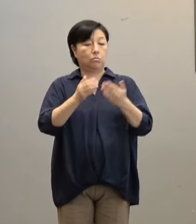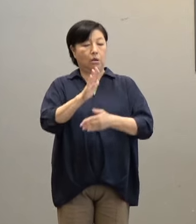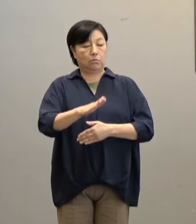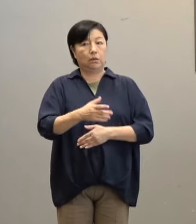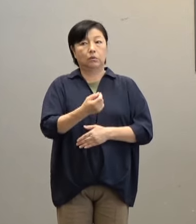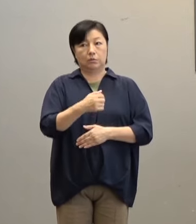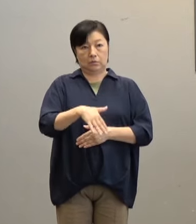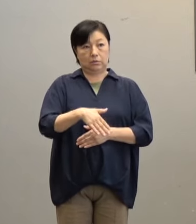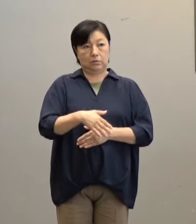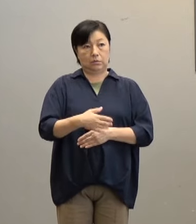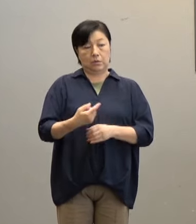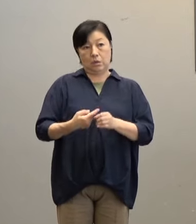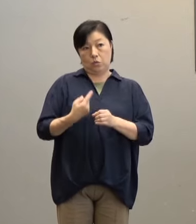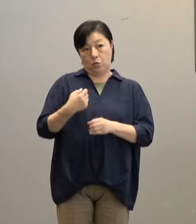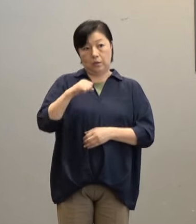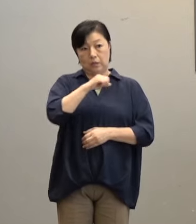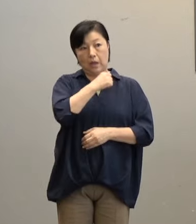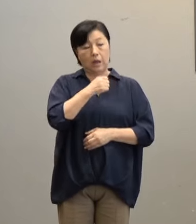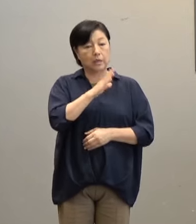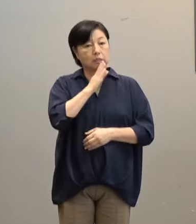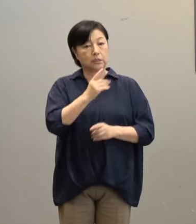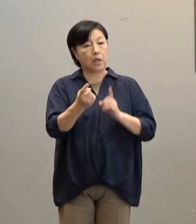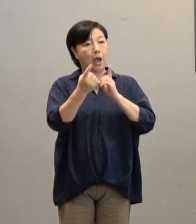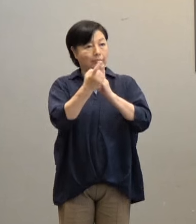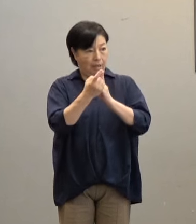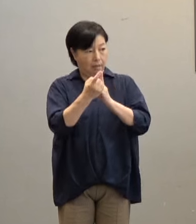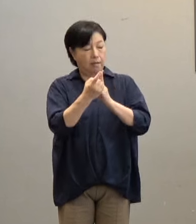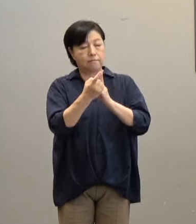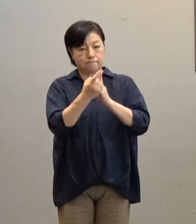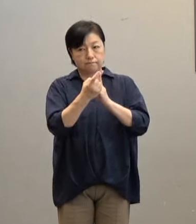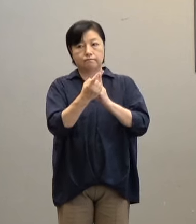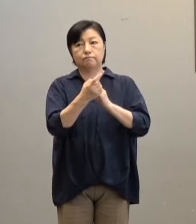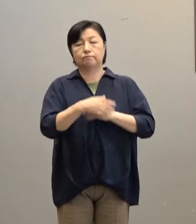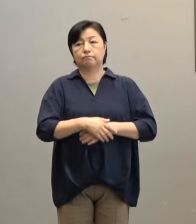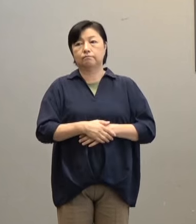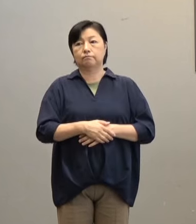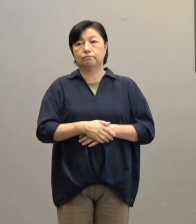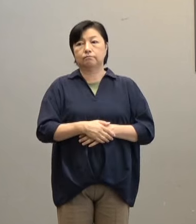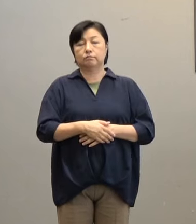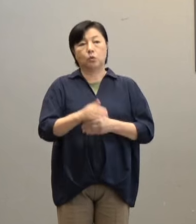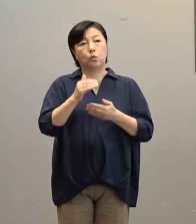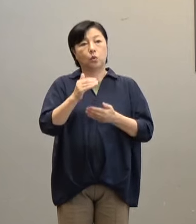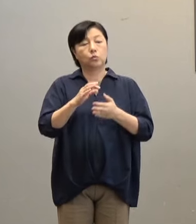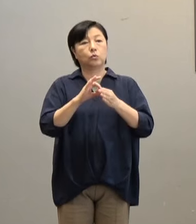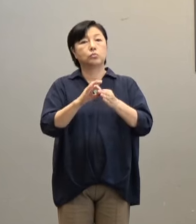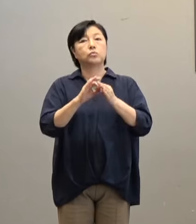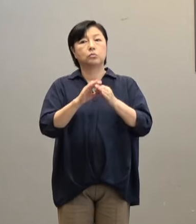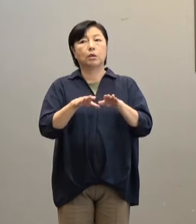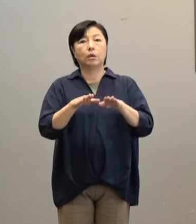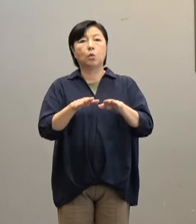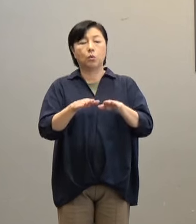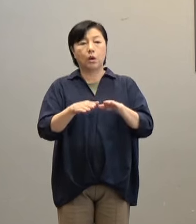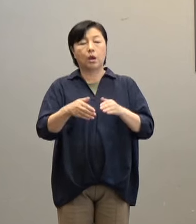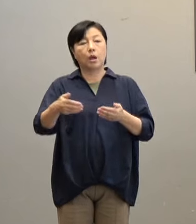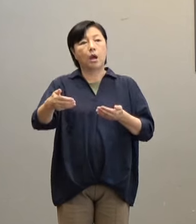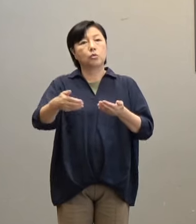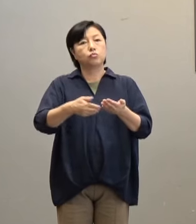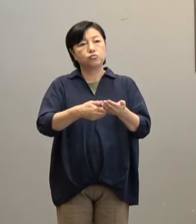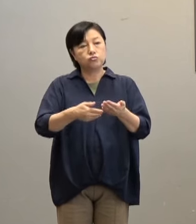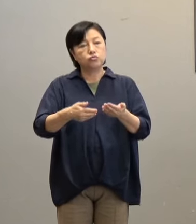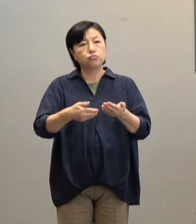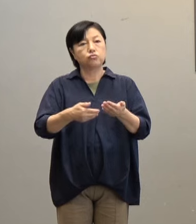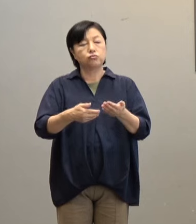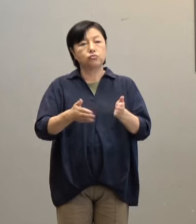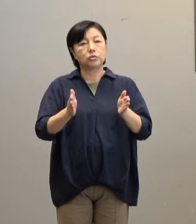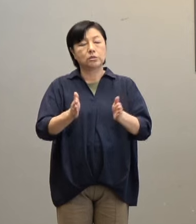事も台湾に行かれた時に実際お会いになられたりということもありました。まあ、そのことについて、まあ、今回の輸入規制緩和や今